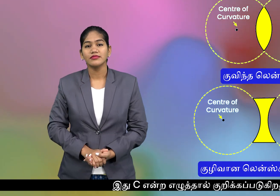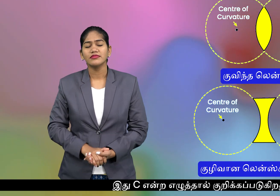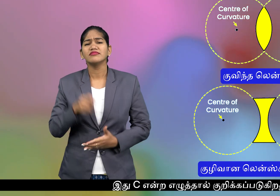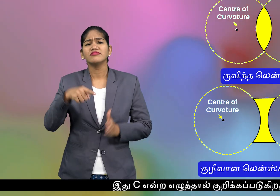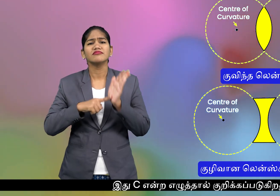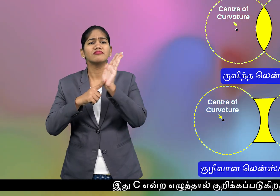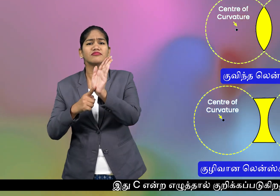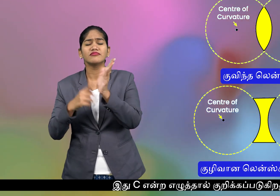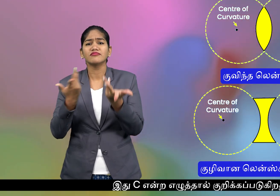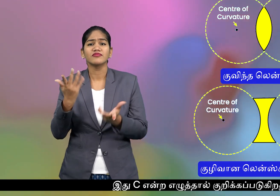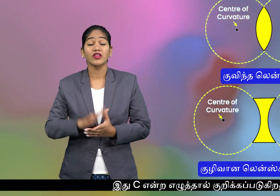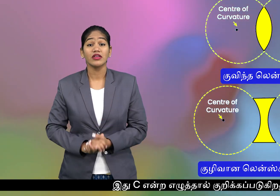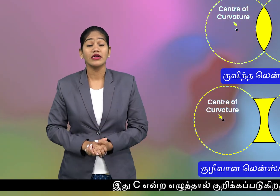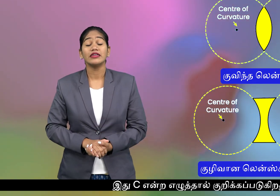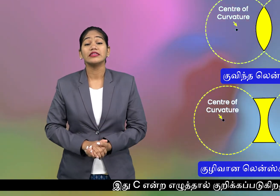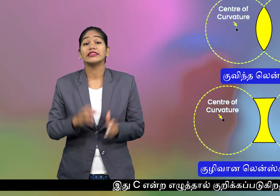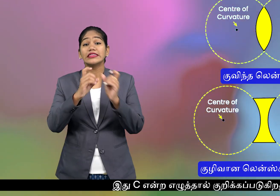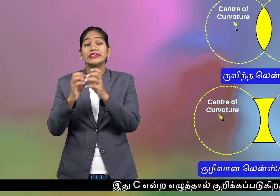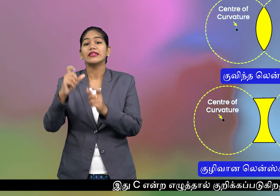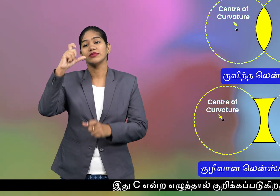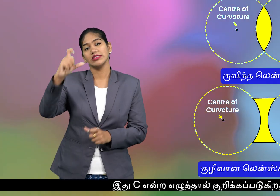சி என்ற எழுத்தால் குறிக்கப்படுகிறது.